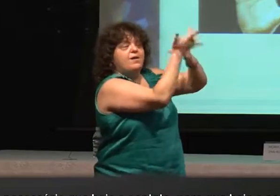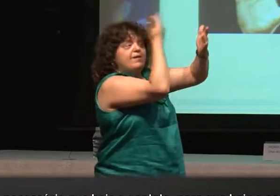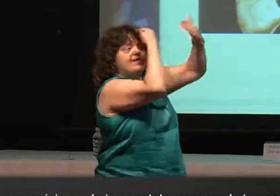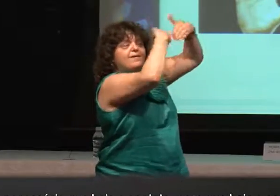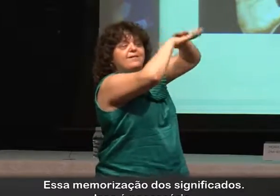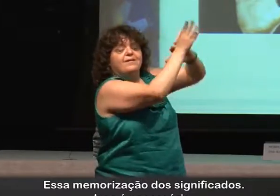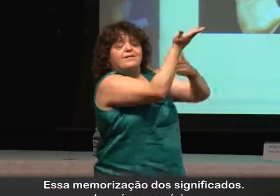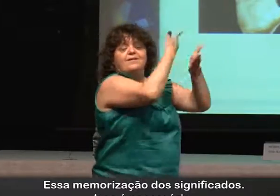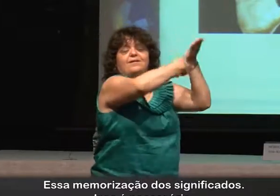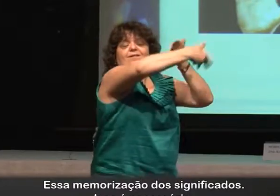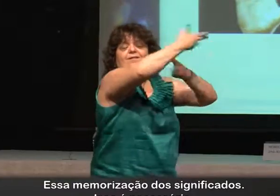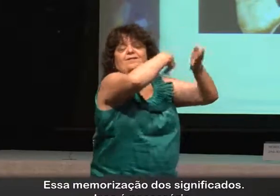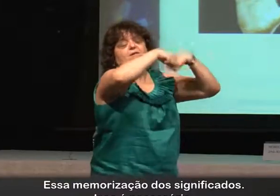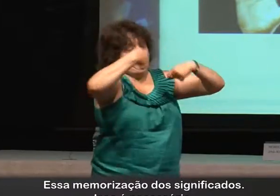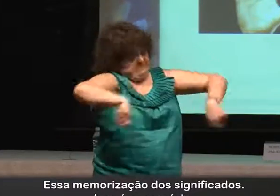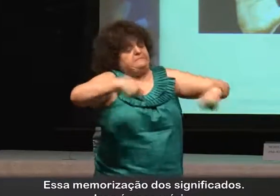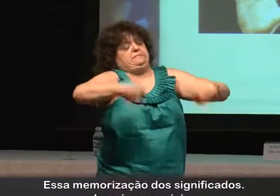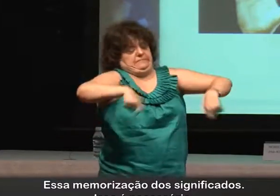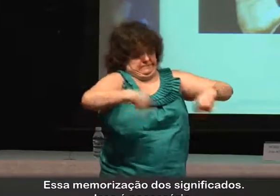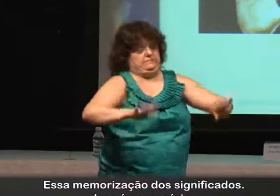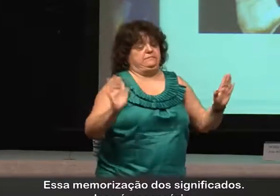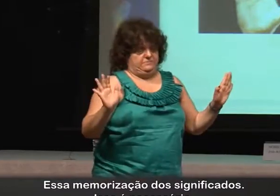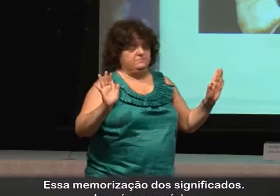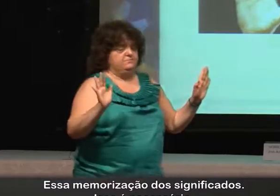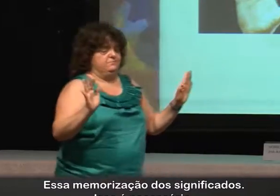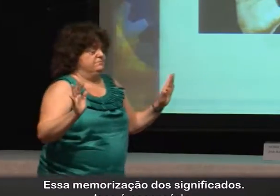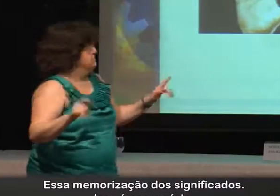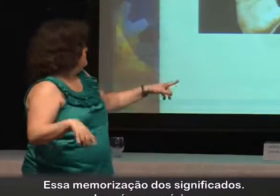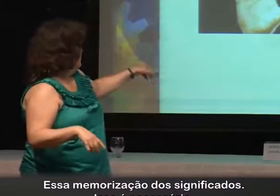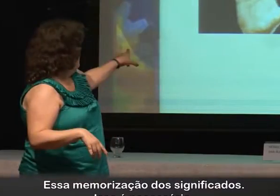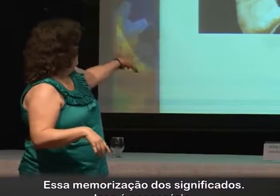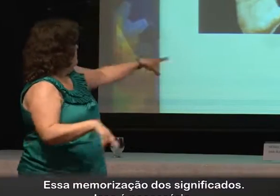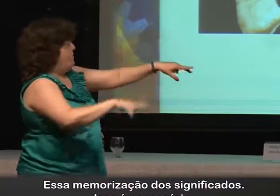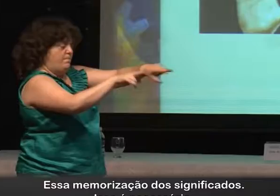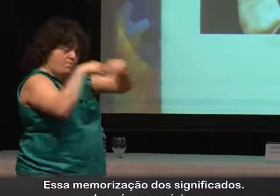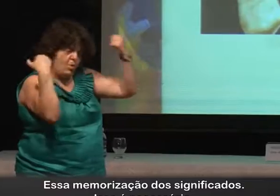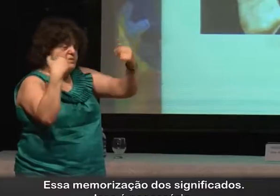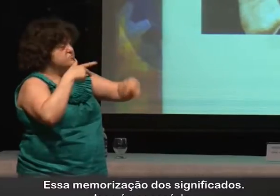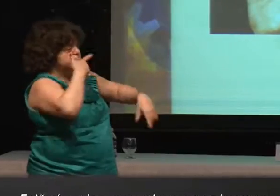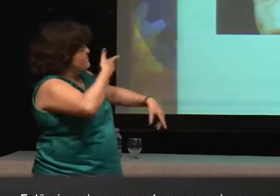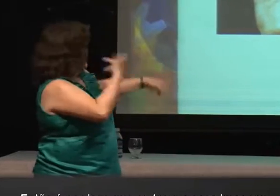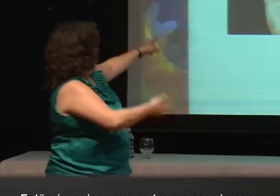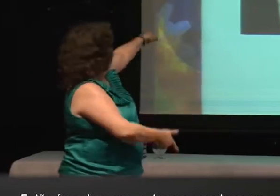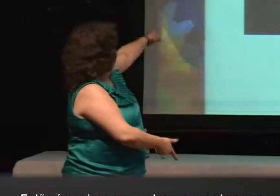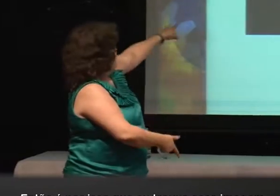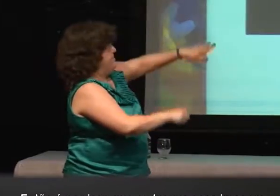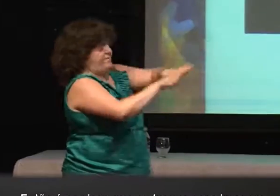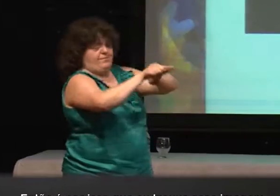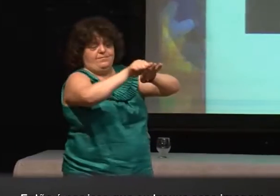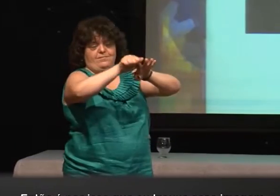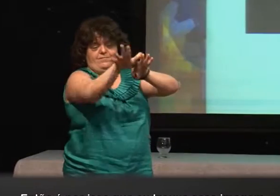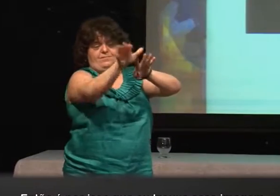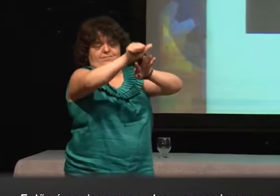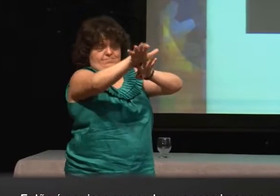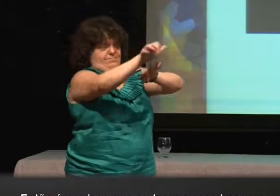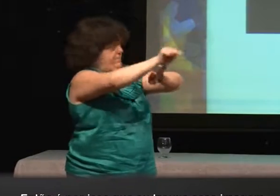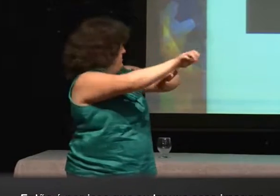aquisição, essa memorização de significados. Isso é necessário. Então é por isso que eu trouxe